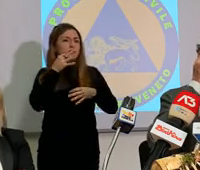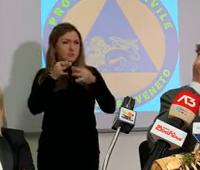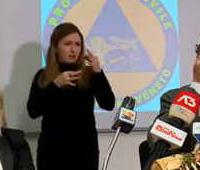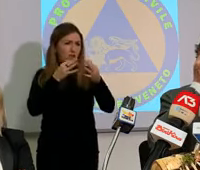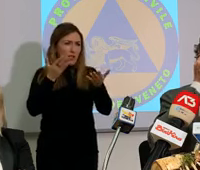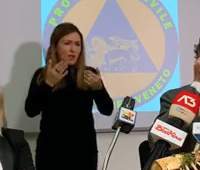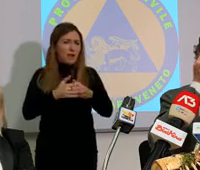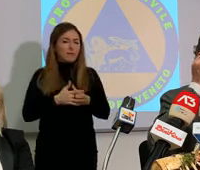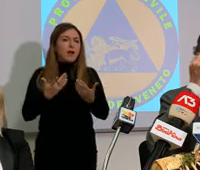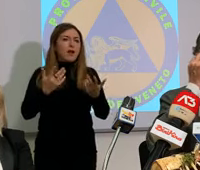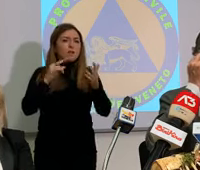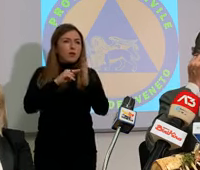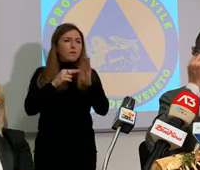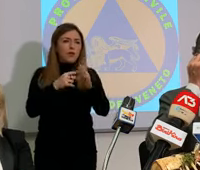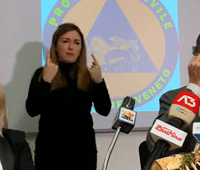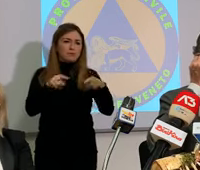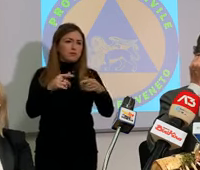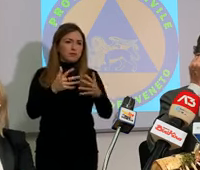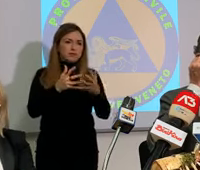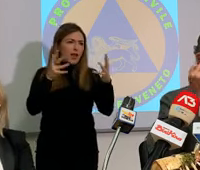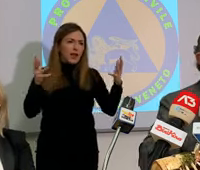ricerca un problema grosso problema